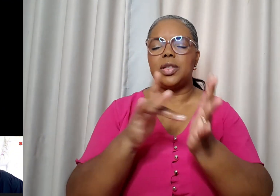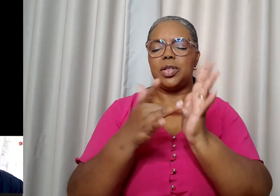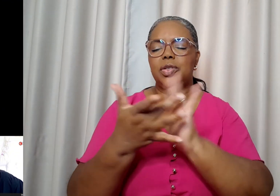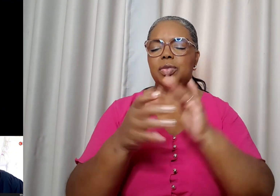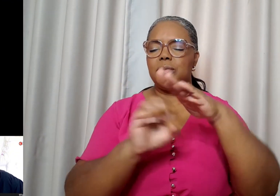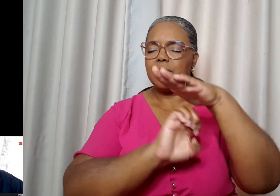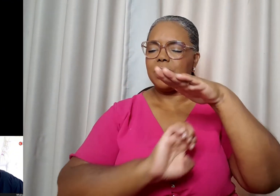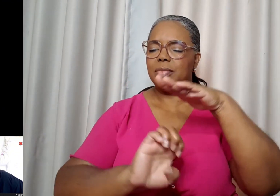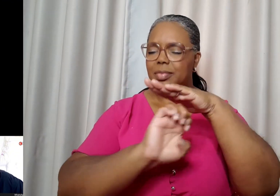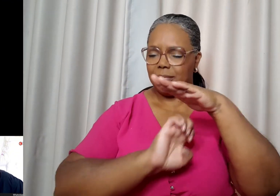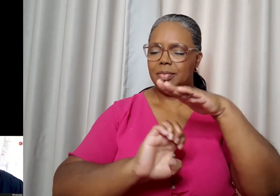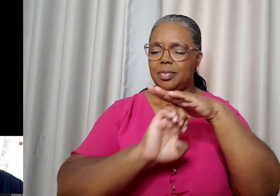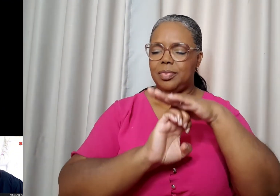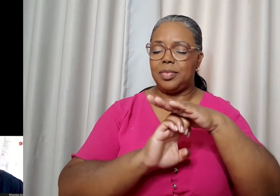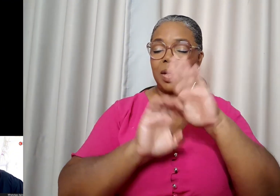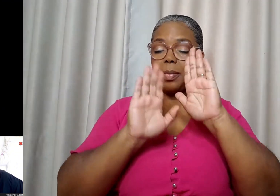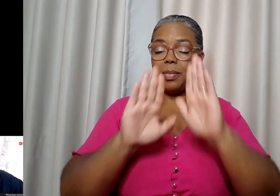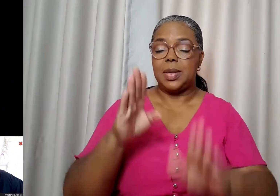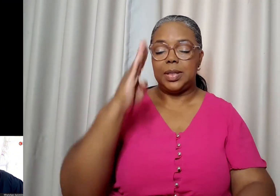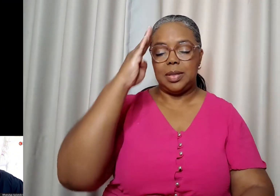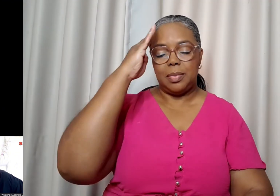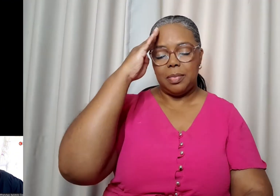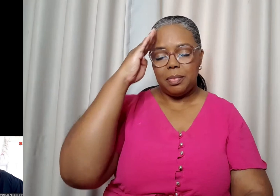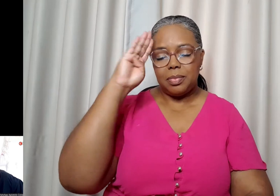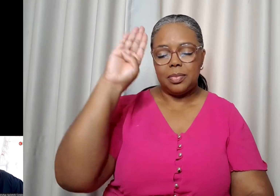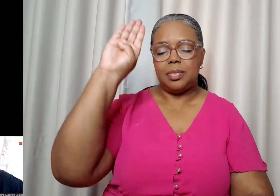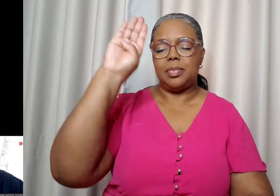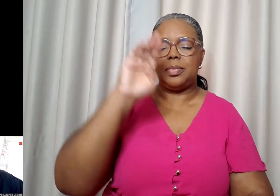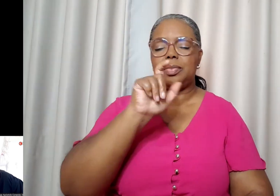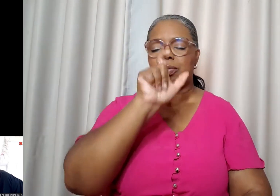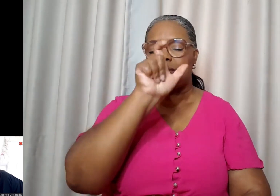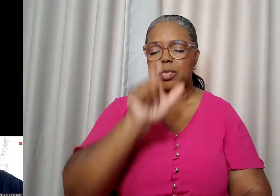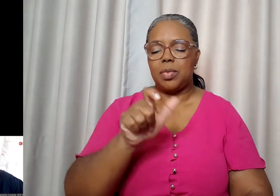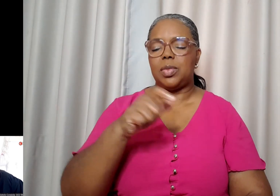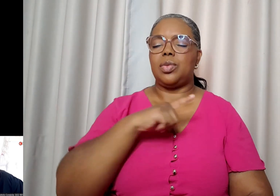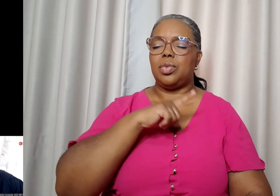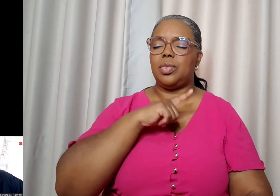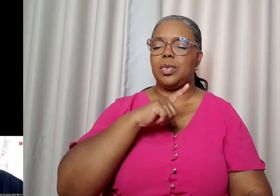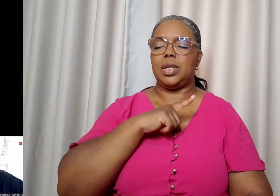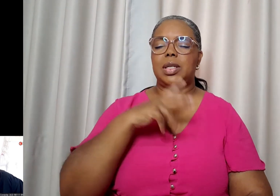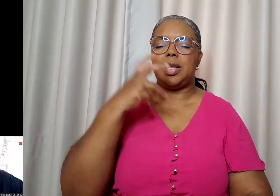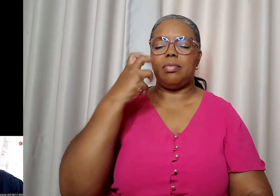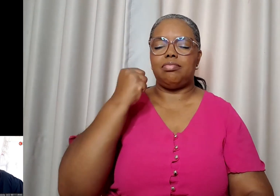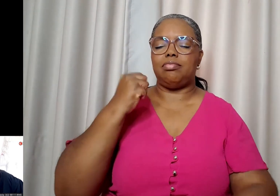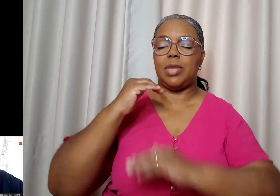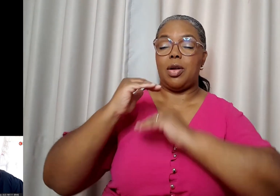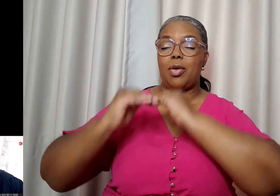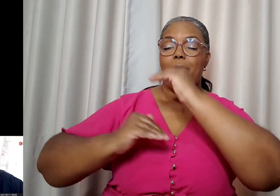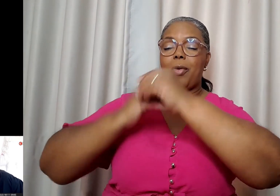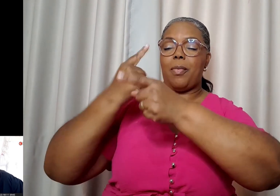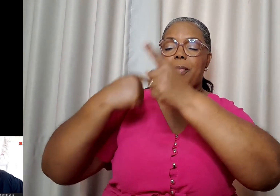principalmente era uma pessoa que tinha lucros e próspera. É o que eu te